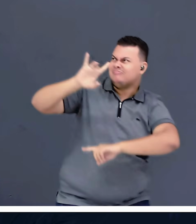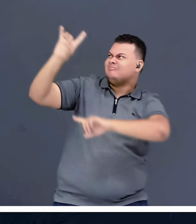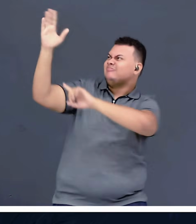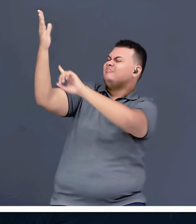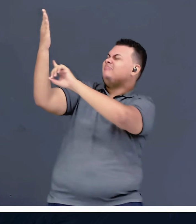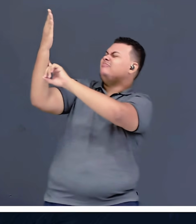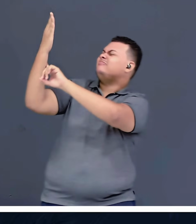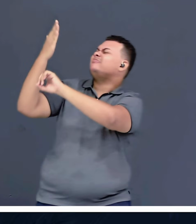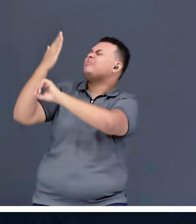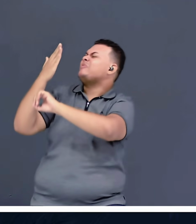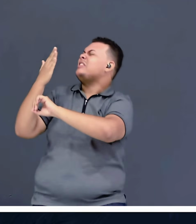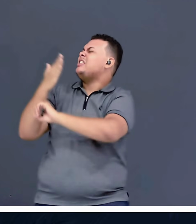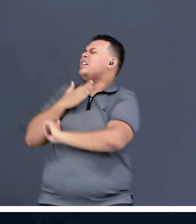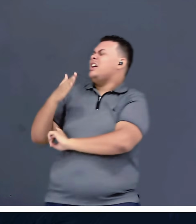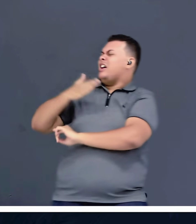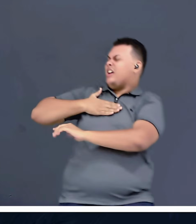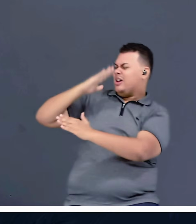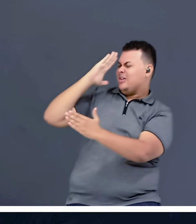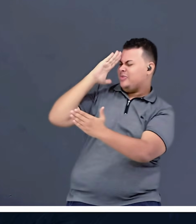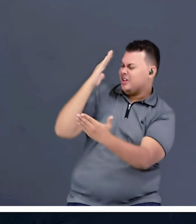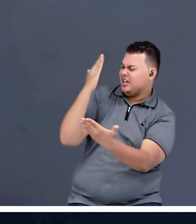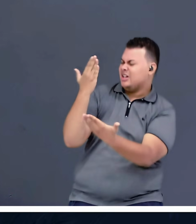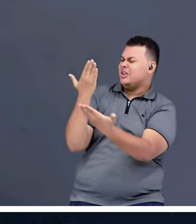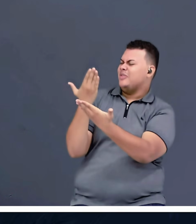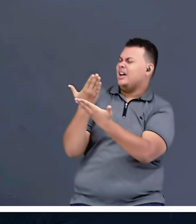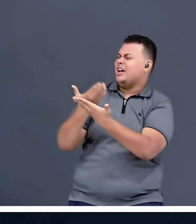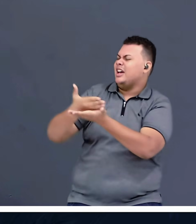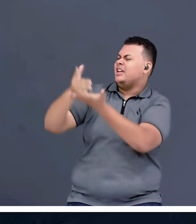Eu confio em Ti.